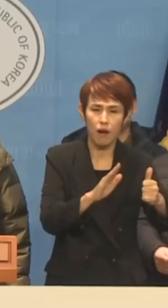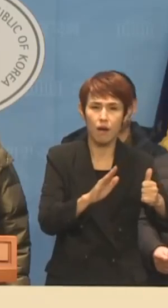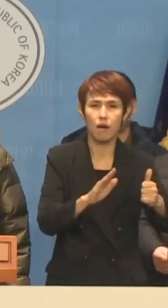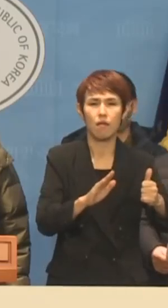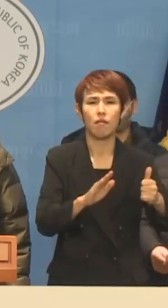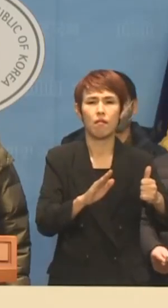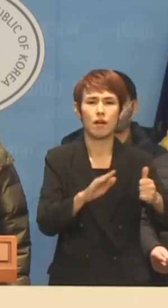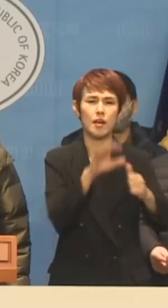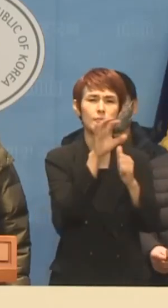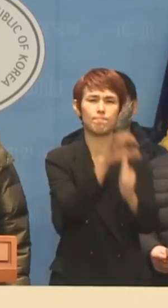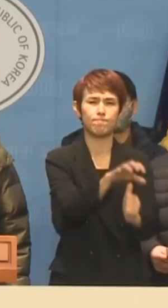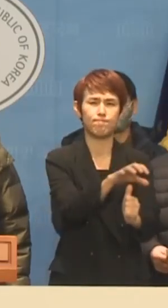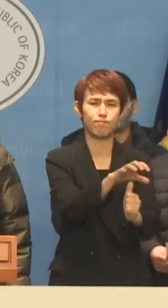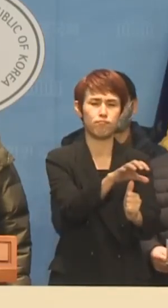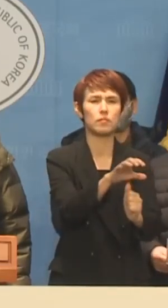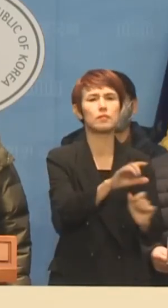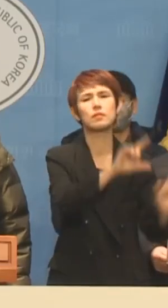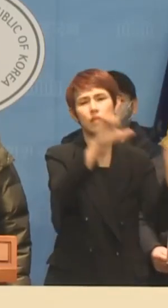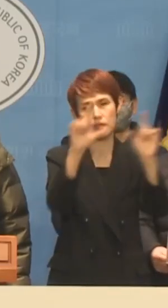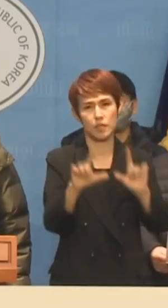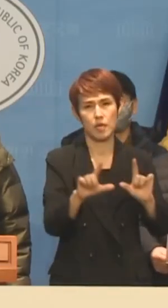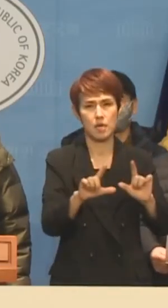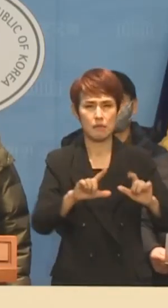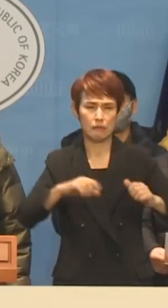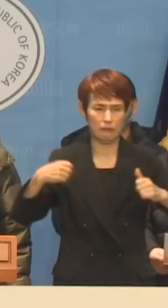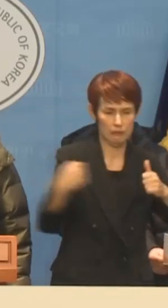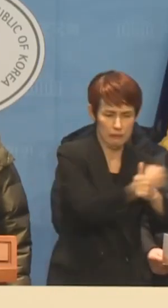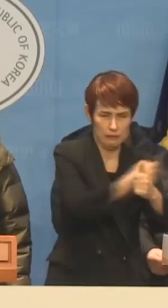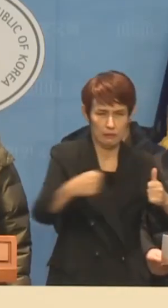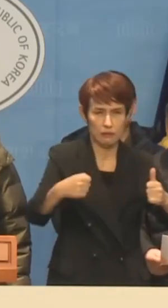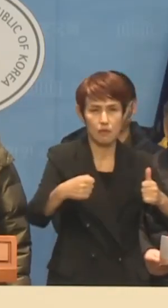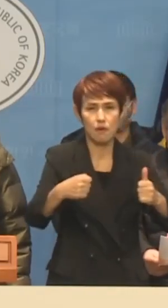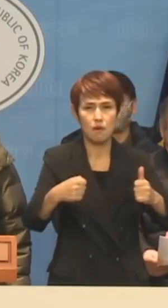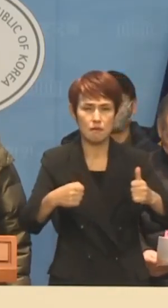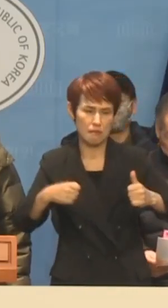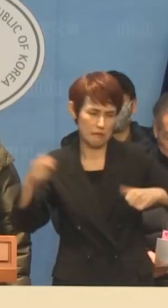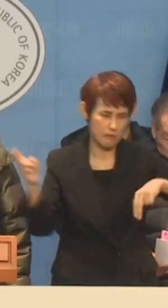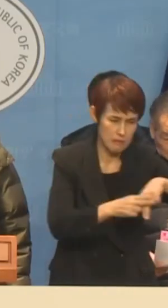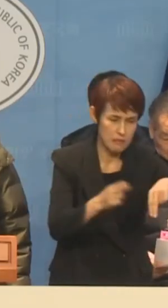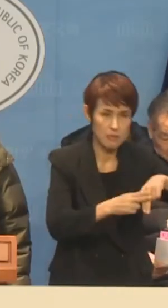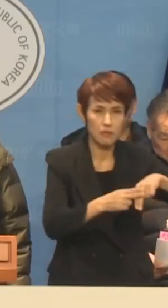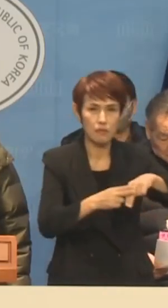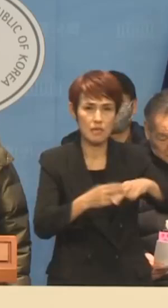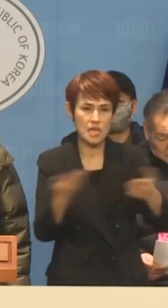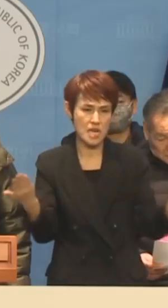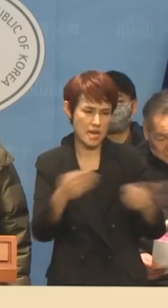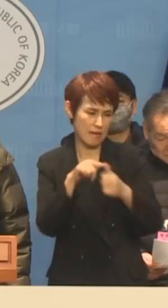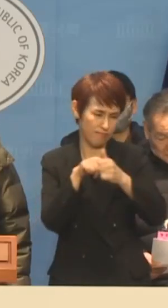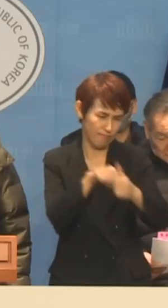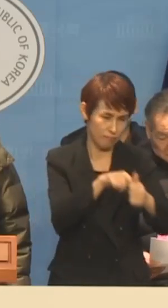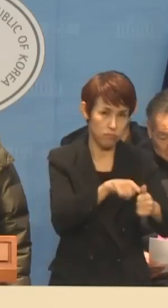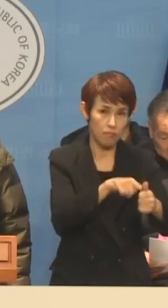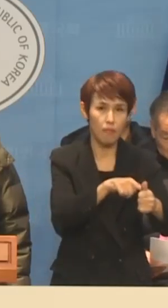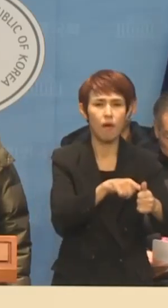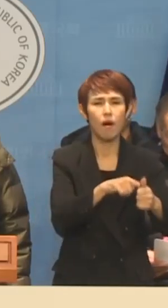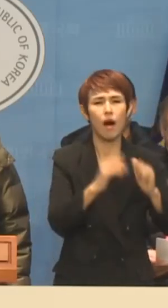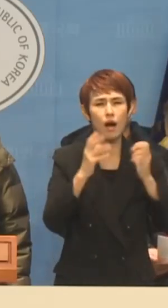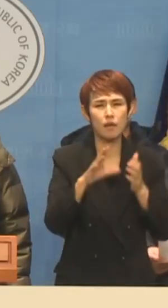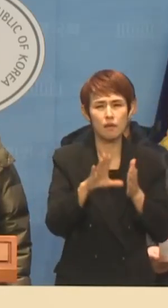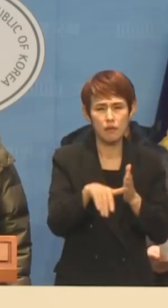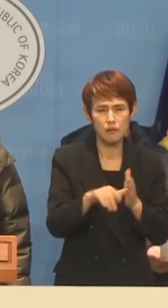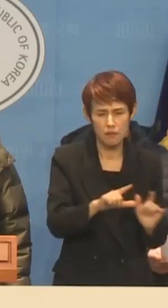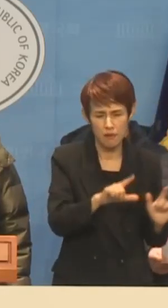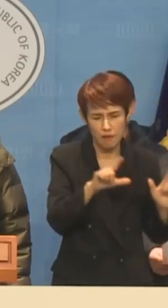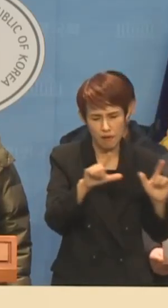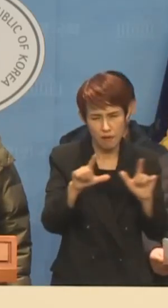채 감금되어 살았습니다. 매질과 폭력, 강요된 노동으로 얼룩진 어린 시절을 차마 입에